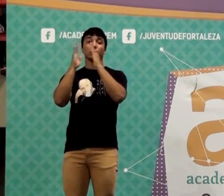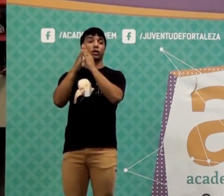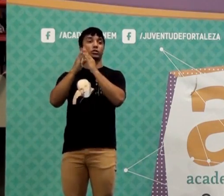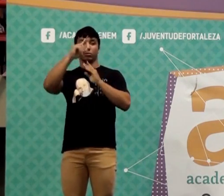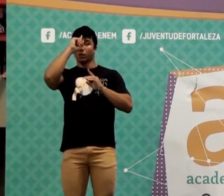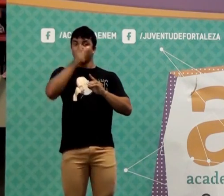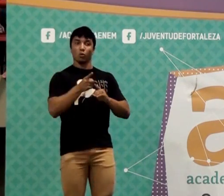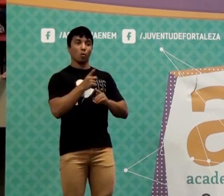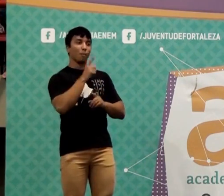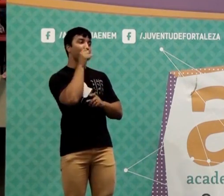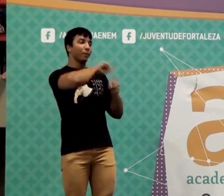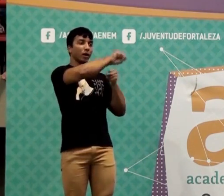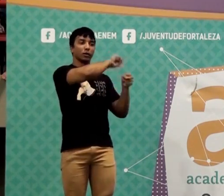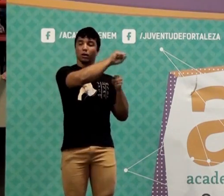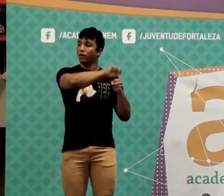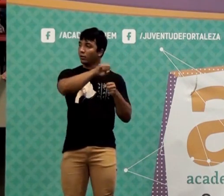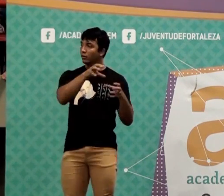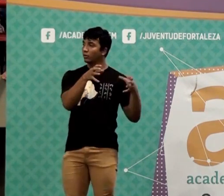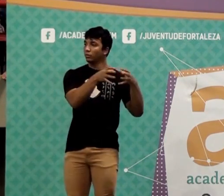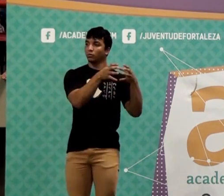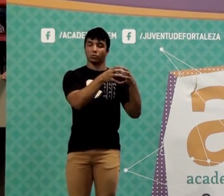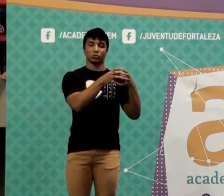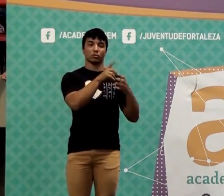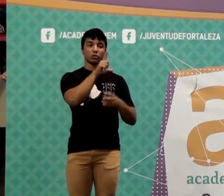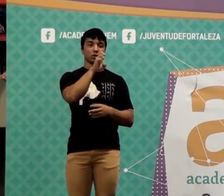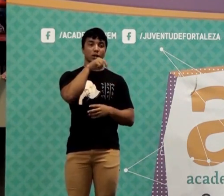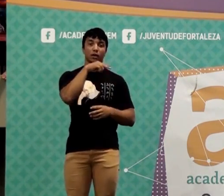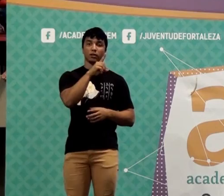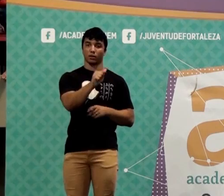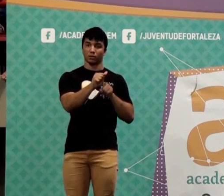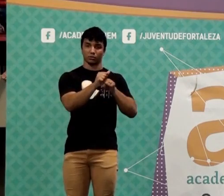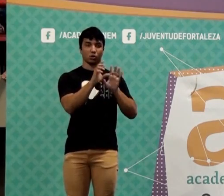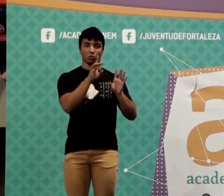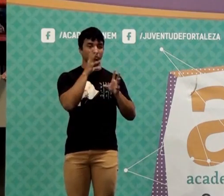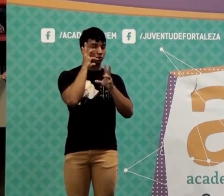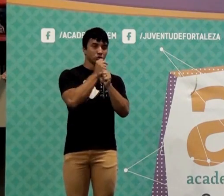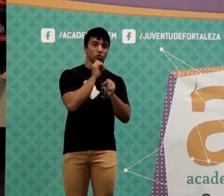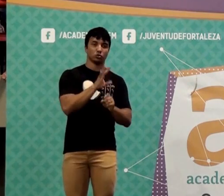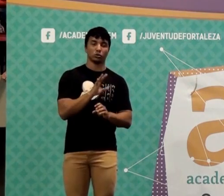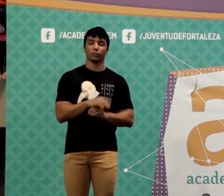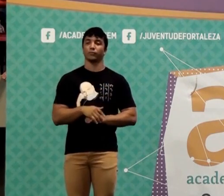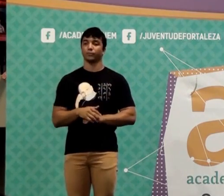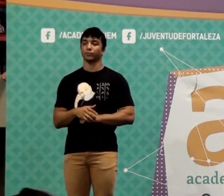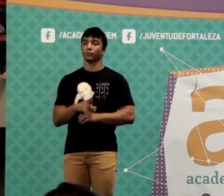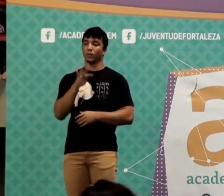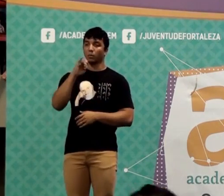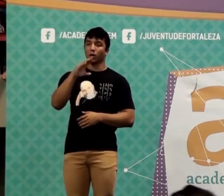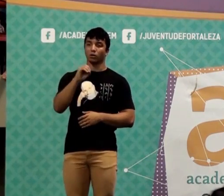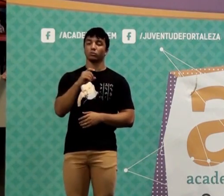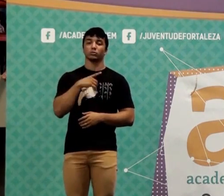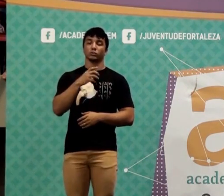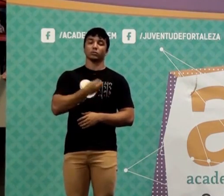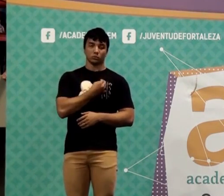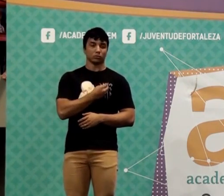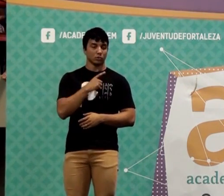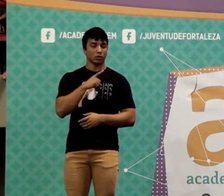dos cruzados é o exército dos templários, que viraram a lenda dos templários terem